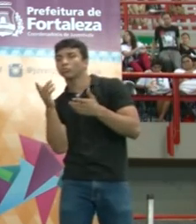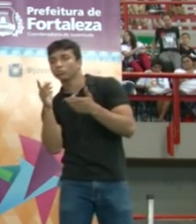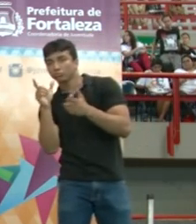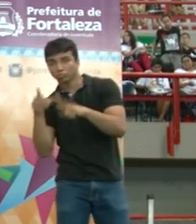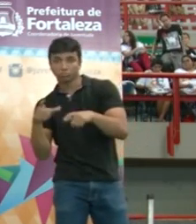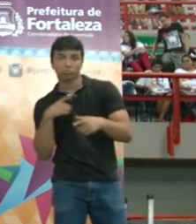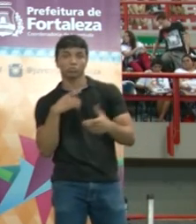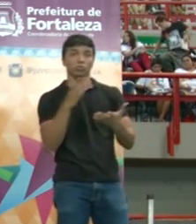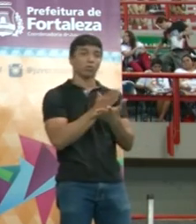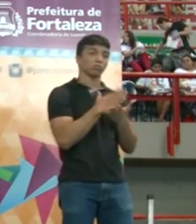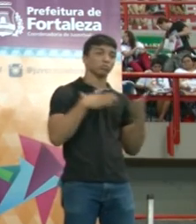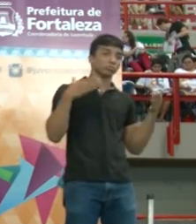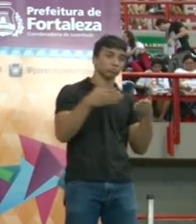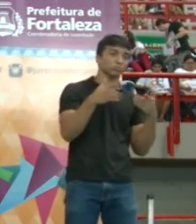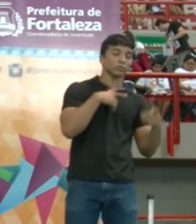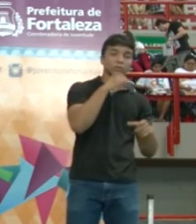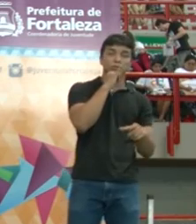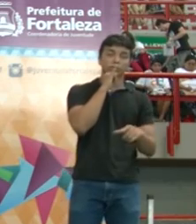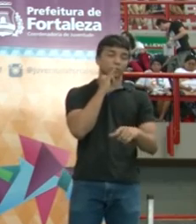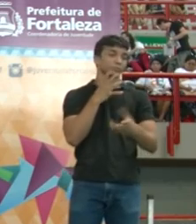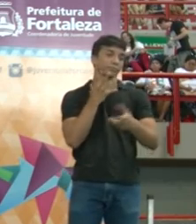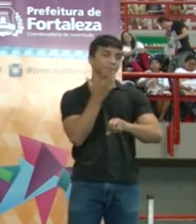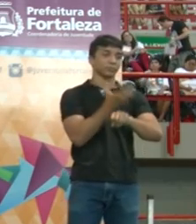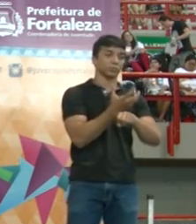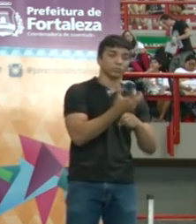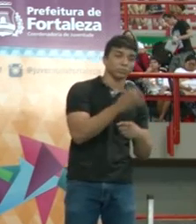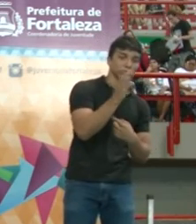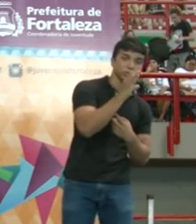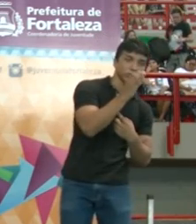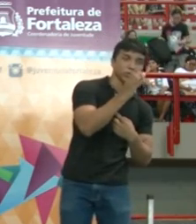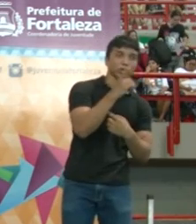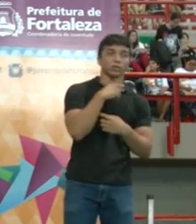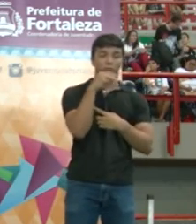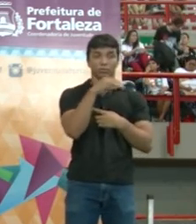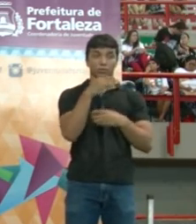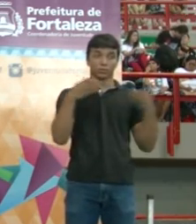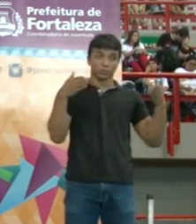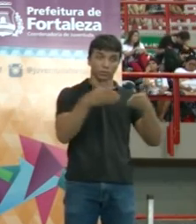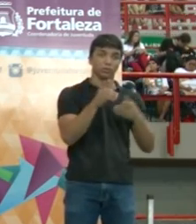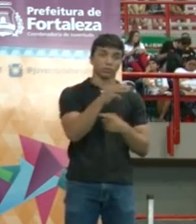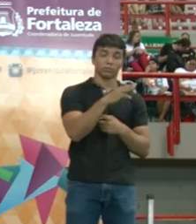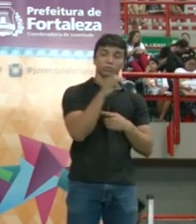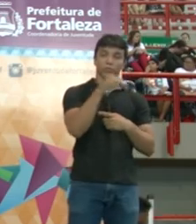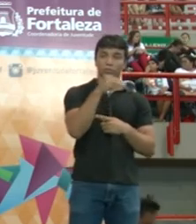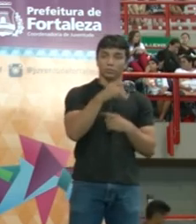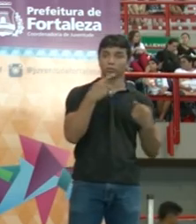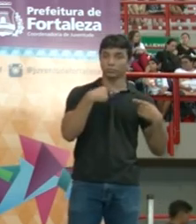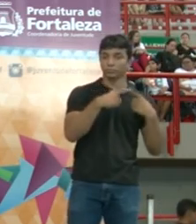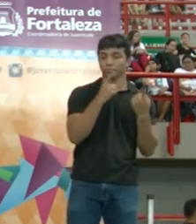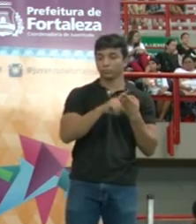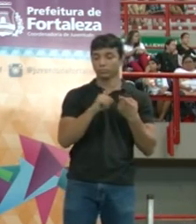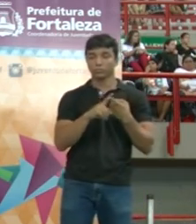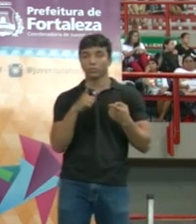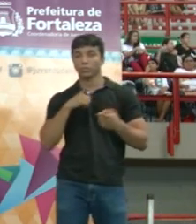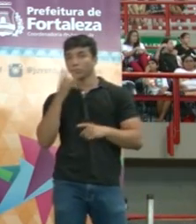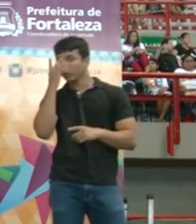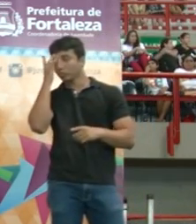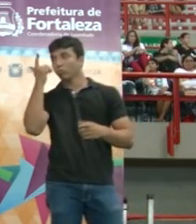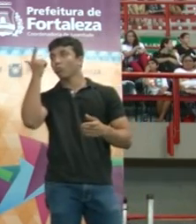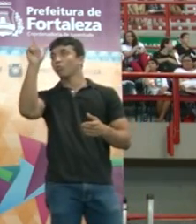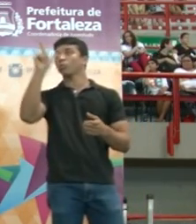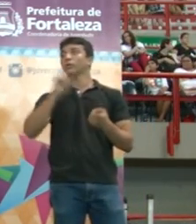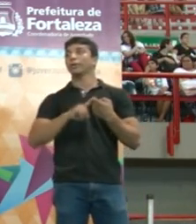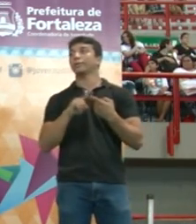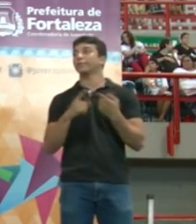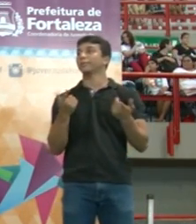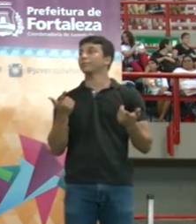coisas, para as disciplinas de ciências exatas, como é a matemática. Alguns outros têm mais facilidade com disciplinas